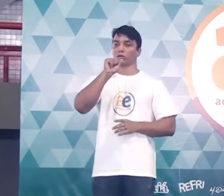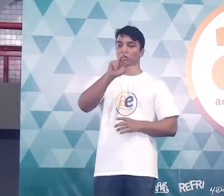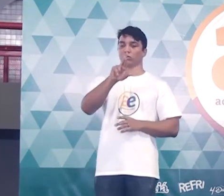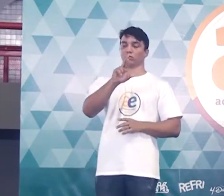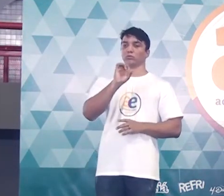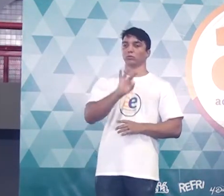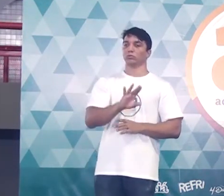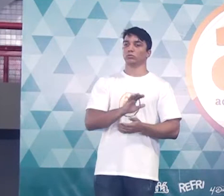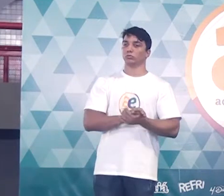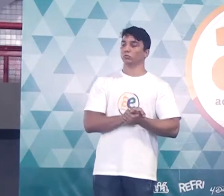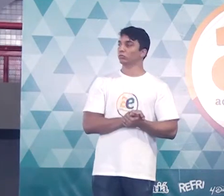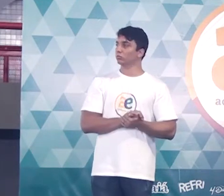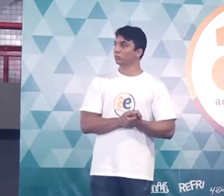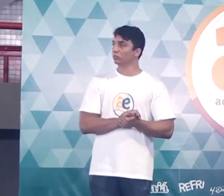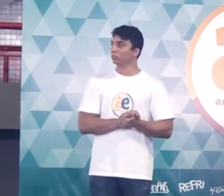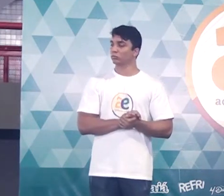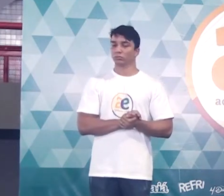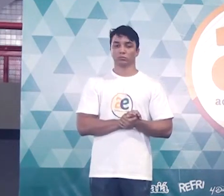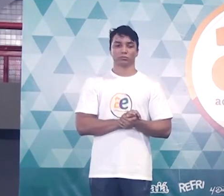que é um bom isolante térmico.